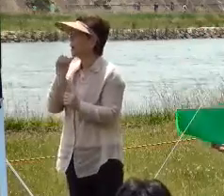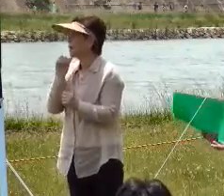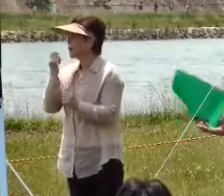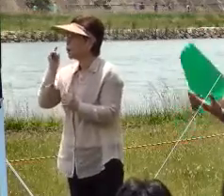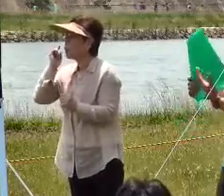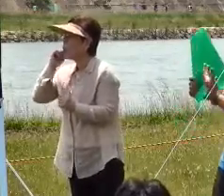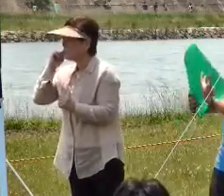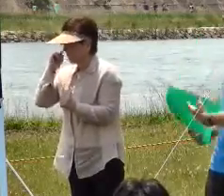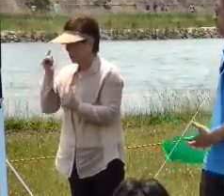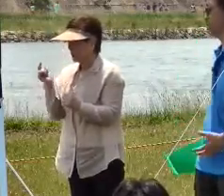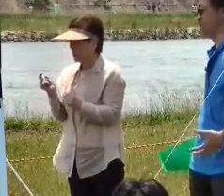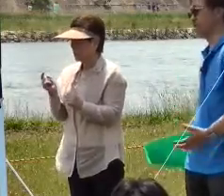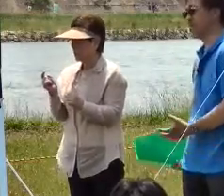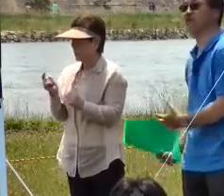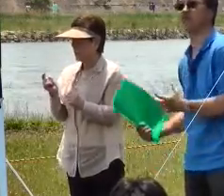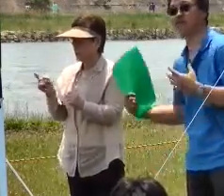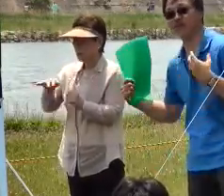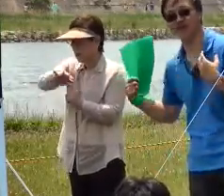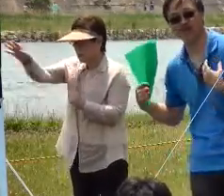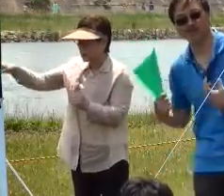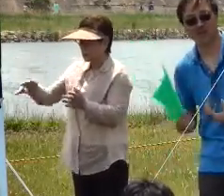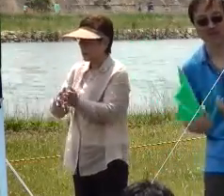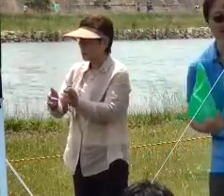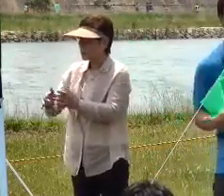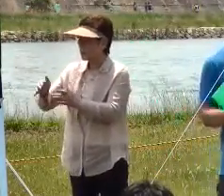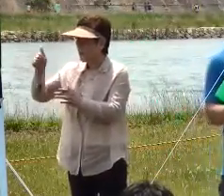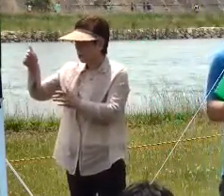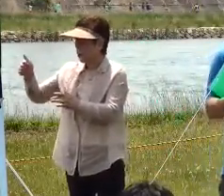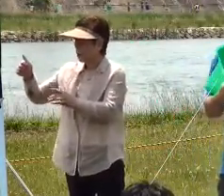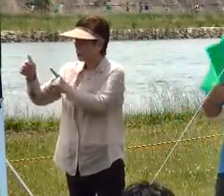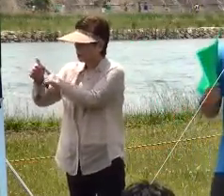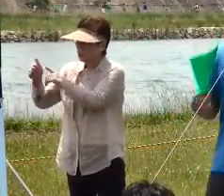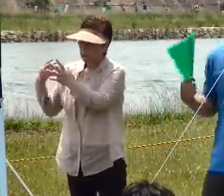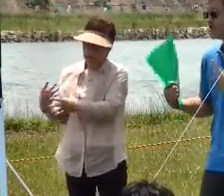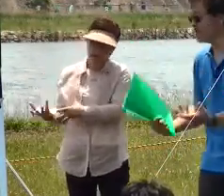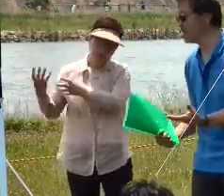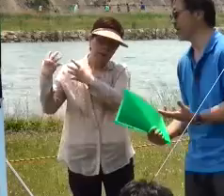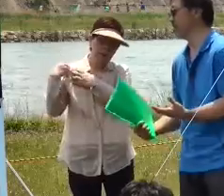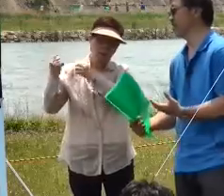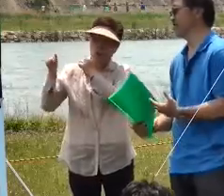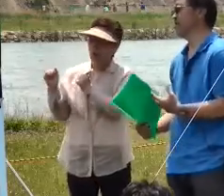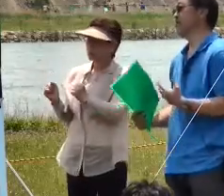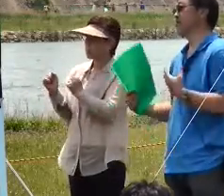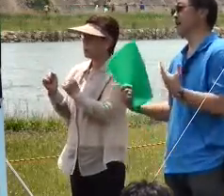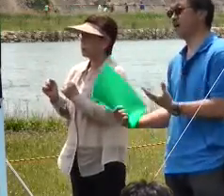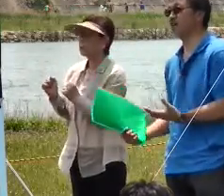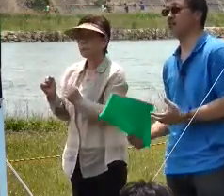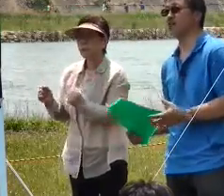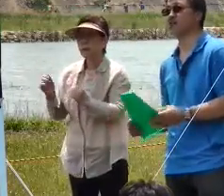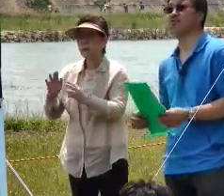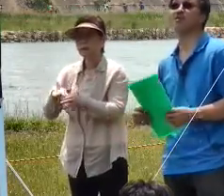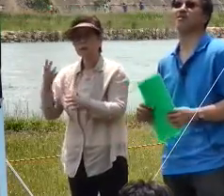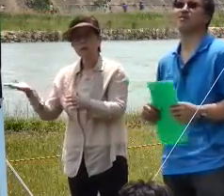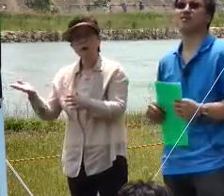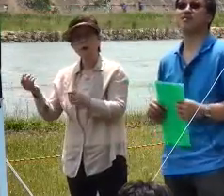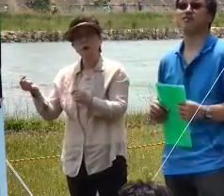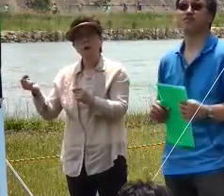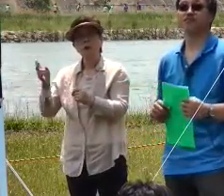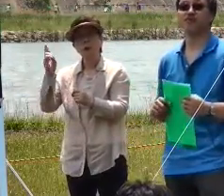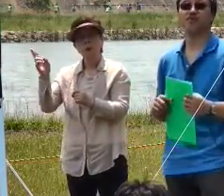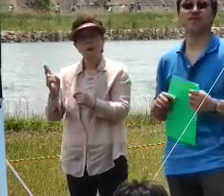我々はイエス様によって見出された、イエス様の肩に担がれている。じゃあ次はやはり同じ